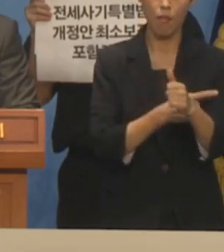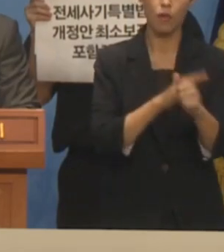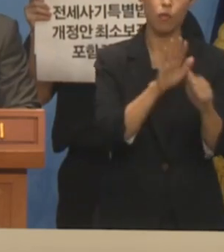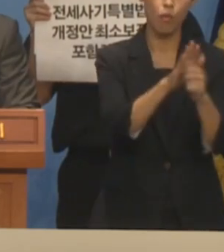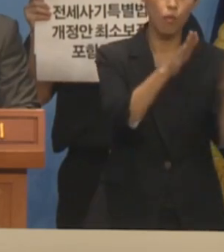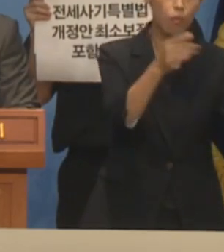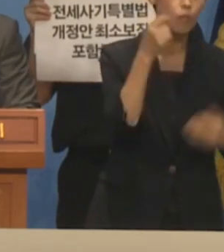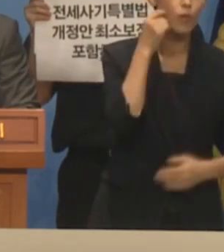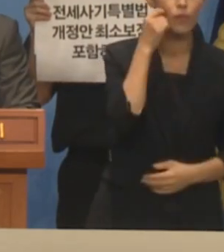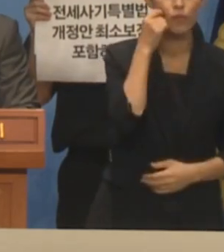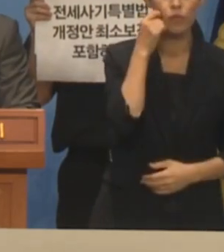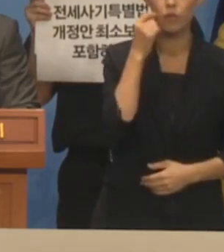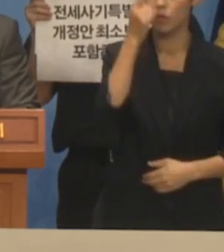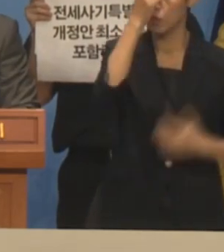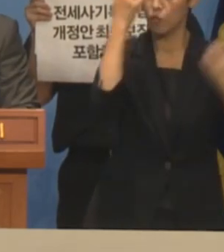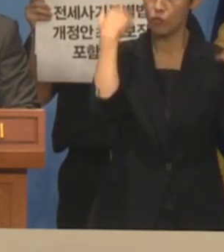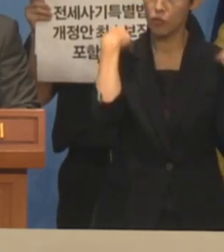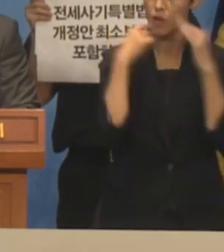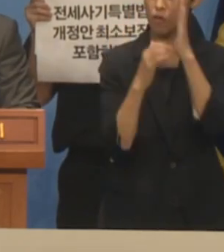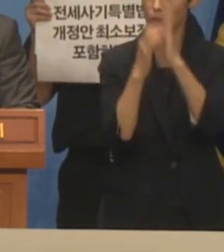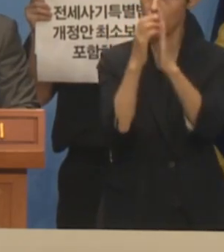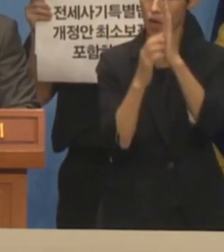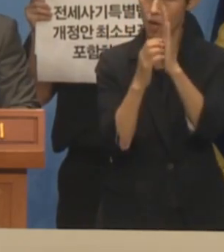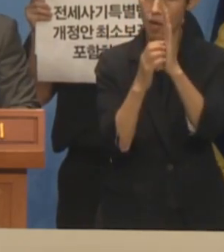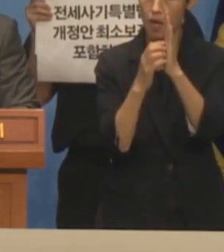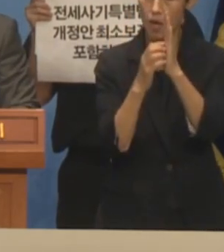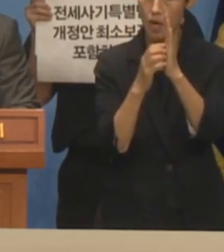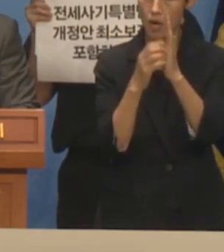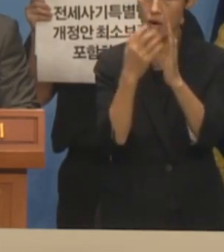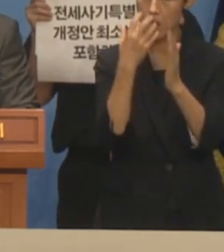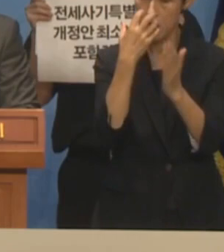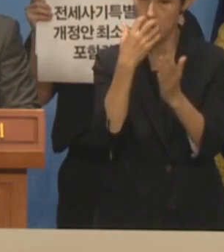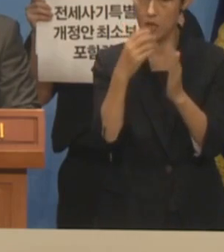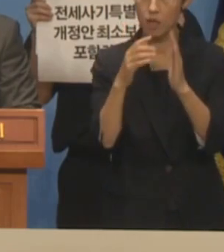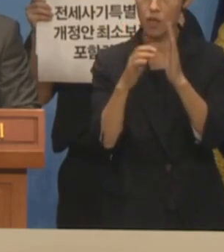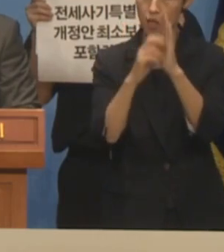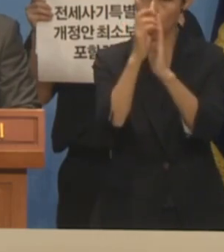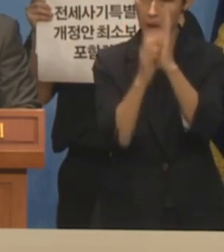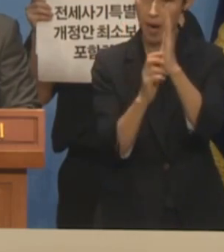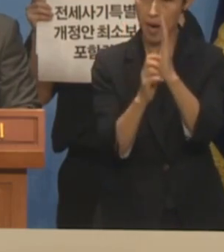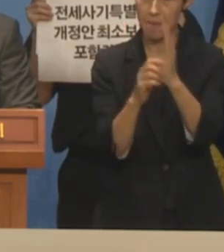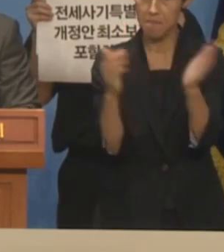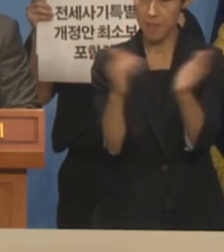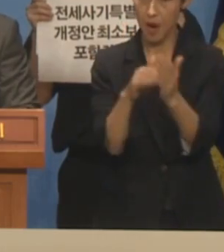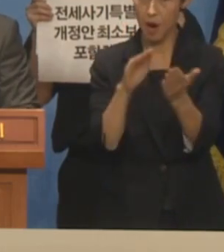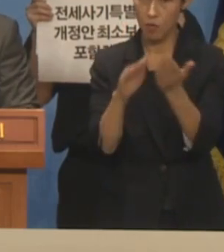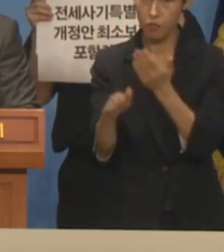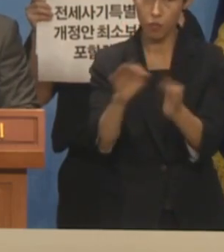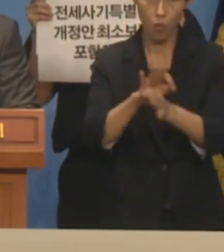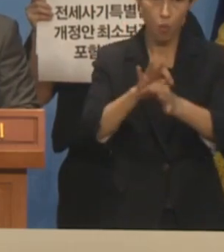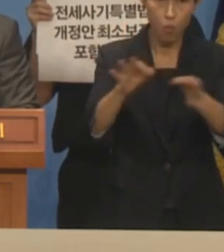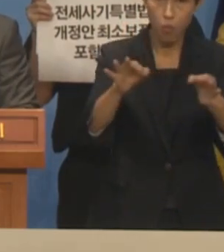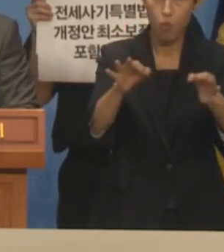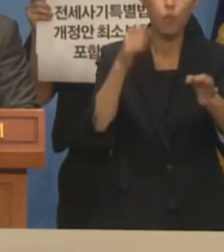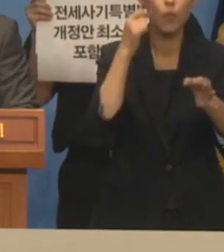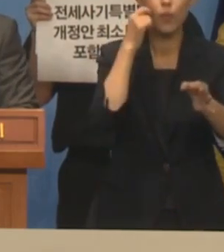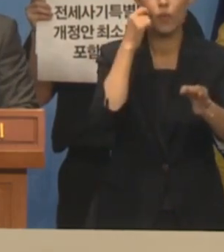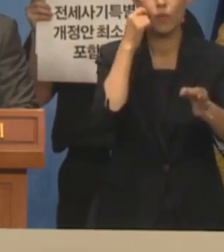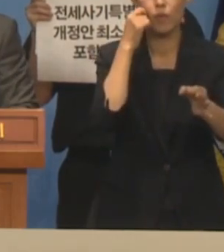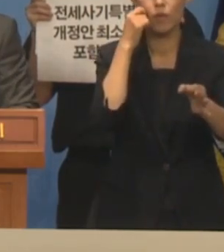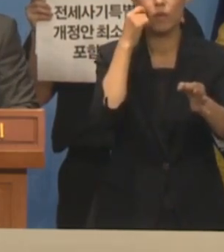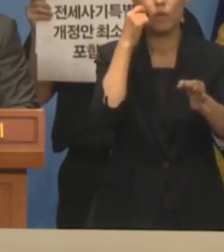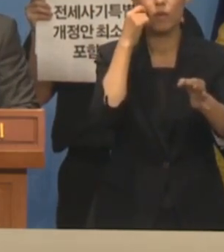거, 정부의 그 경매 차익 배분안도 경매가 진행이 끝나고 나면 배분을 할 수가 없습니다. 그래서